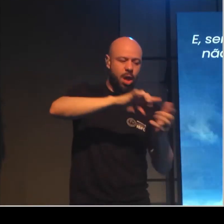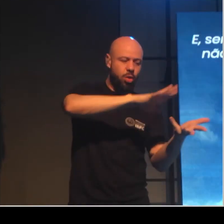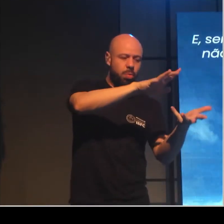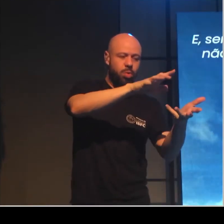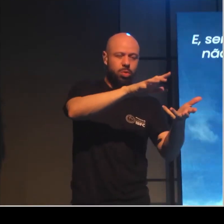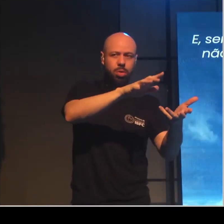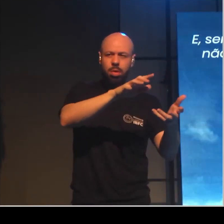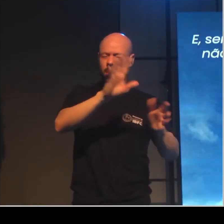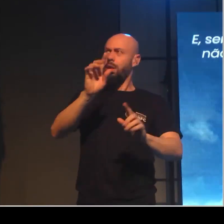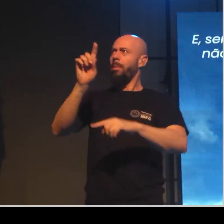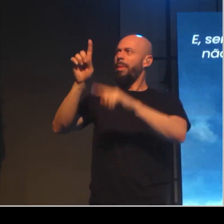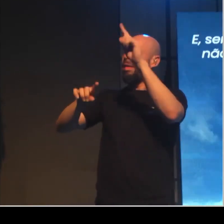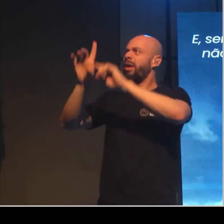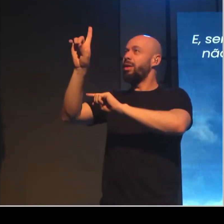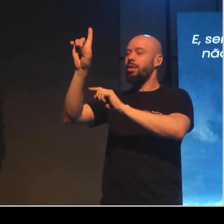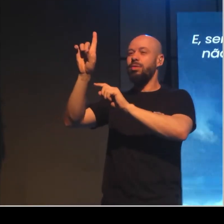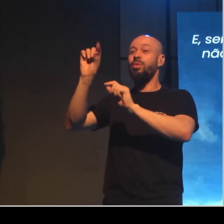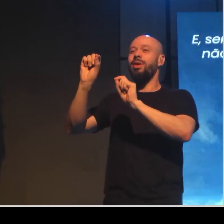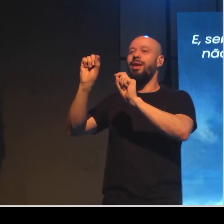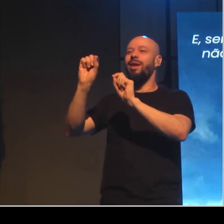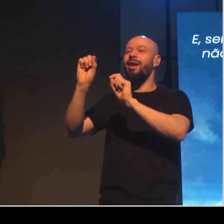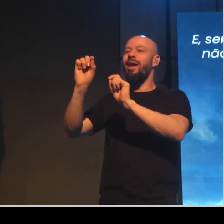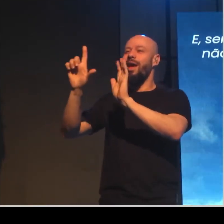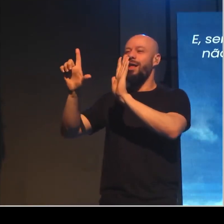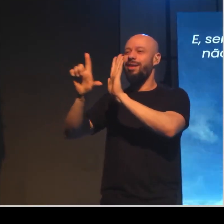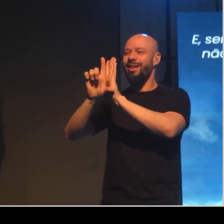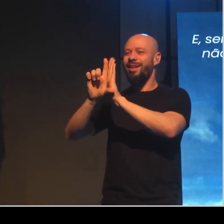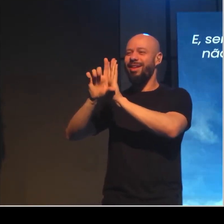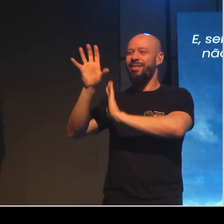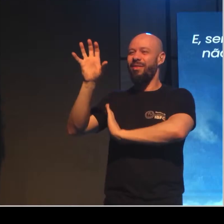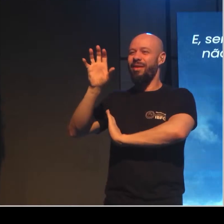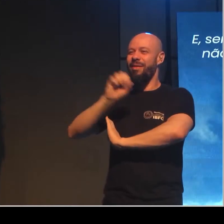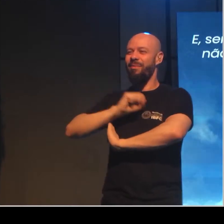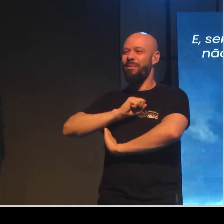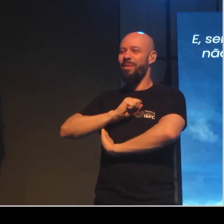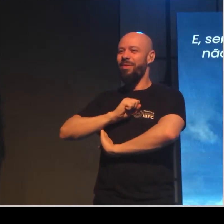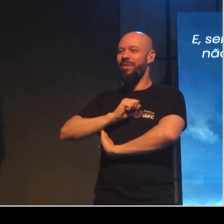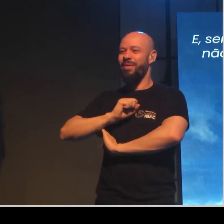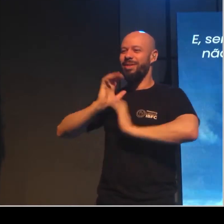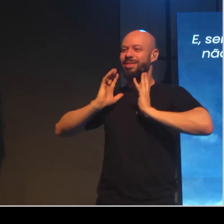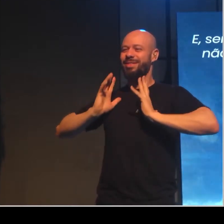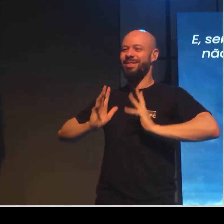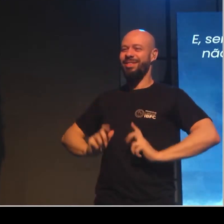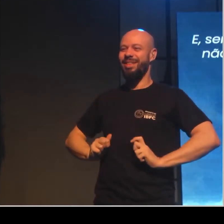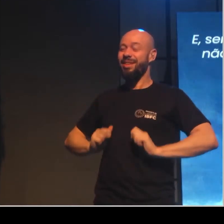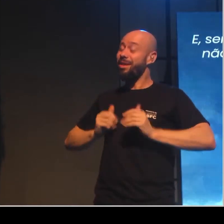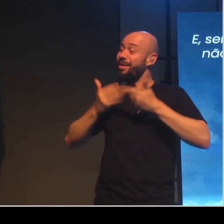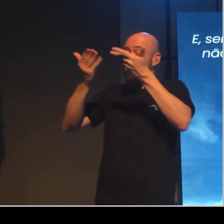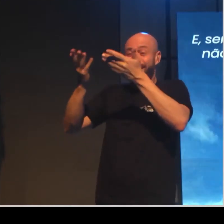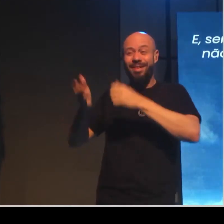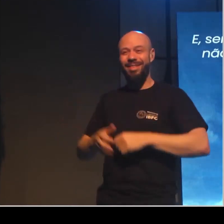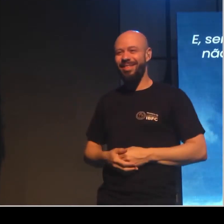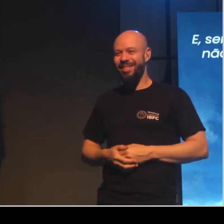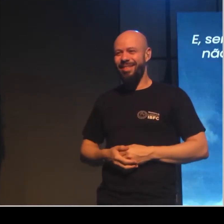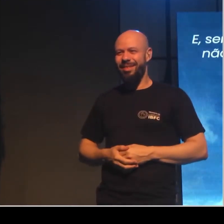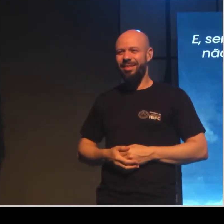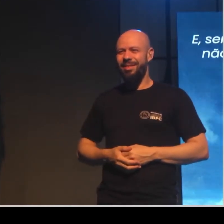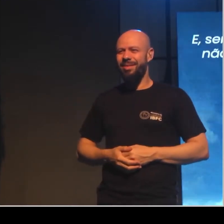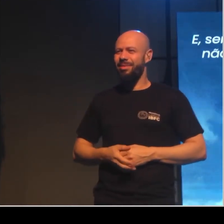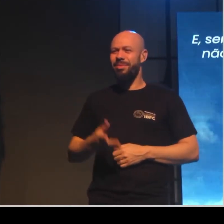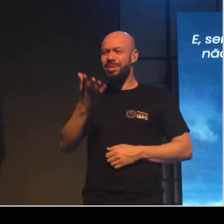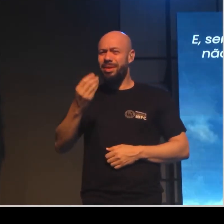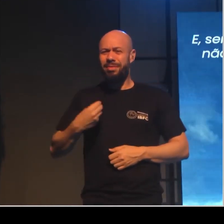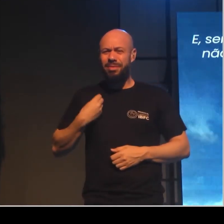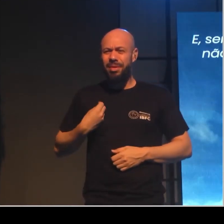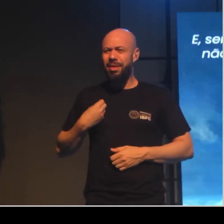Você quer ser abençoado? Você precisa fazer o que essas pessoas fizeram. O que está faltando você fazer?